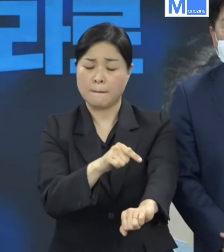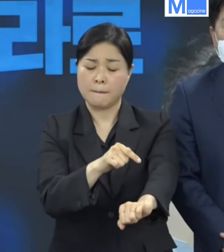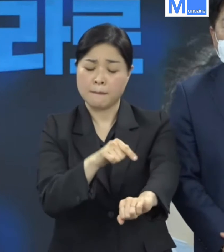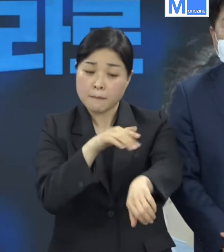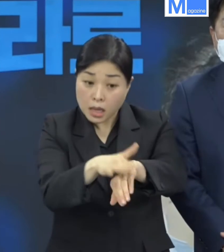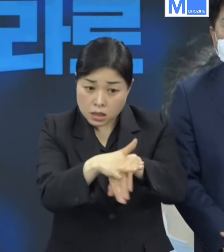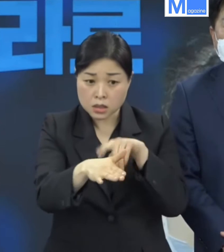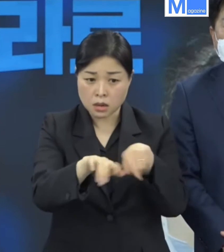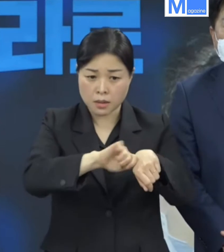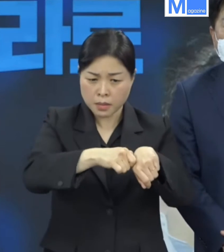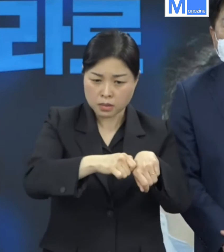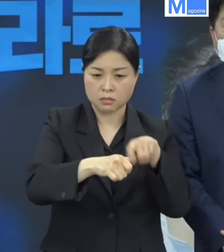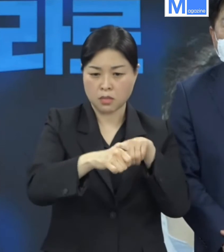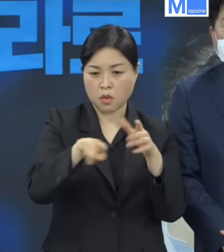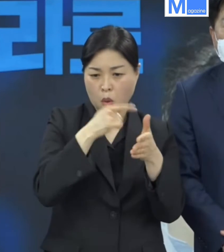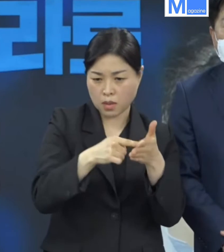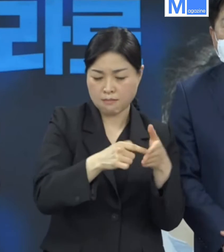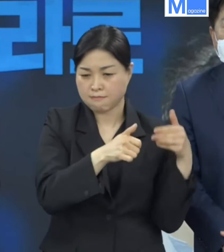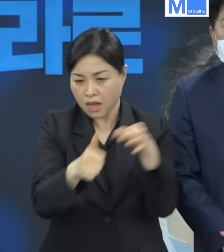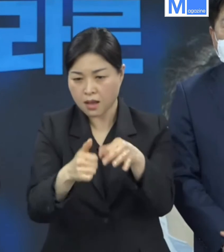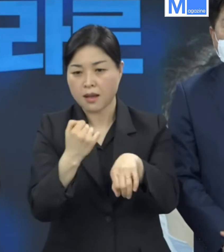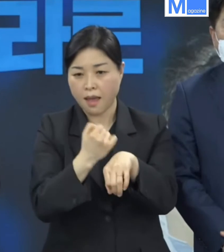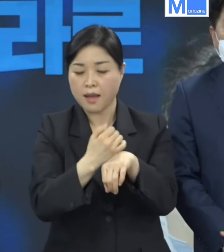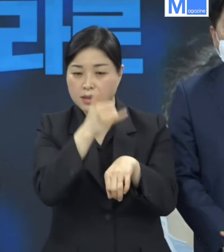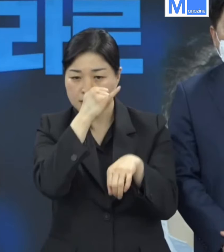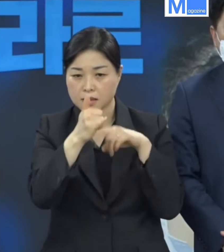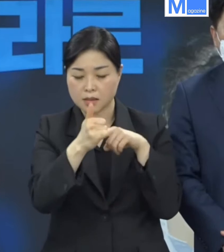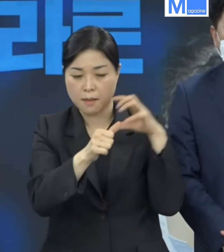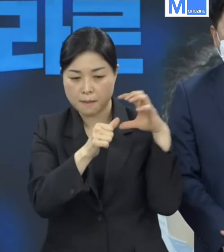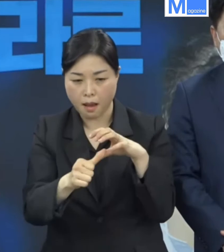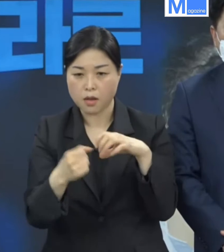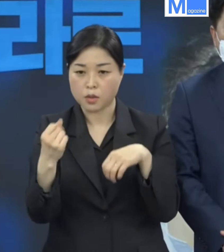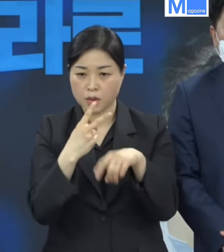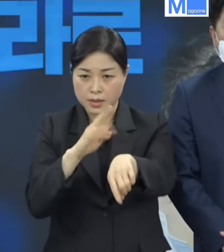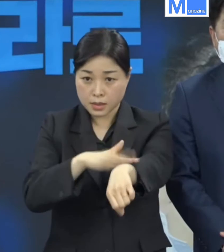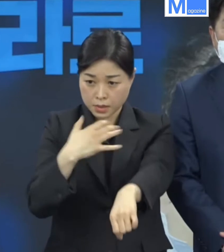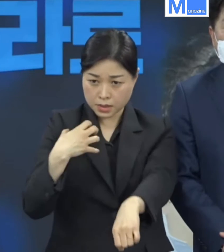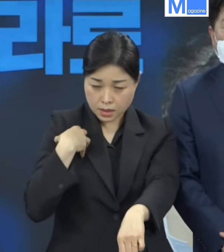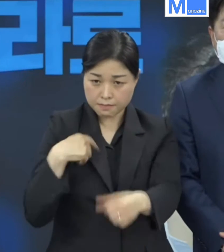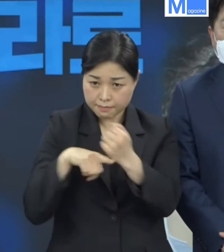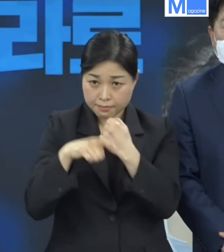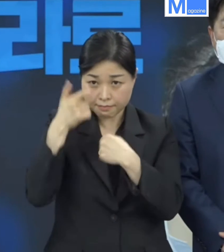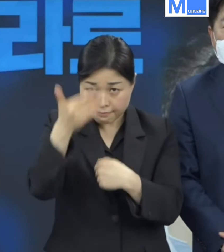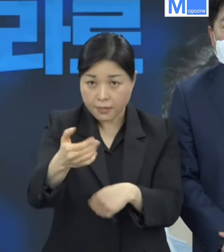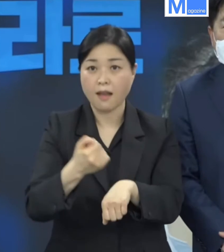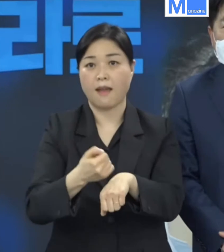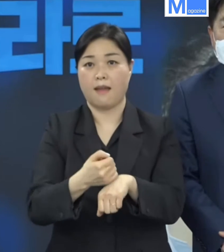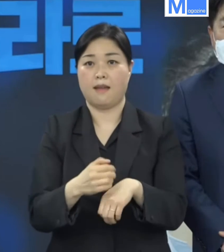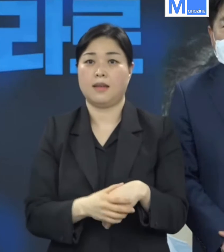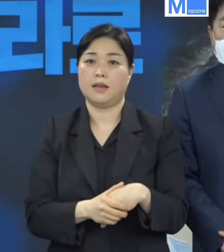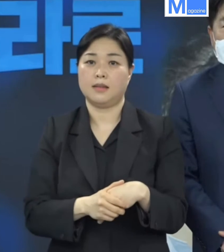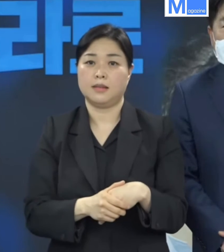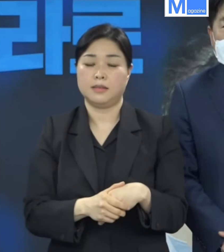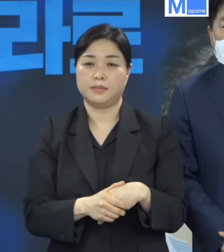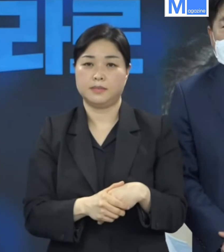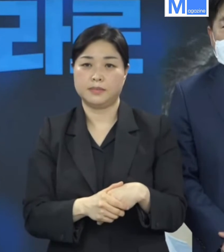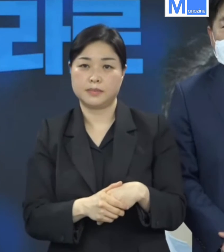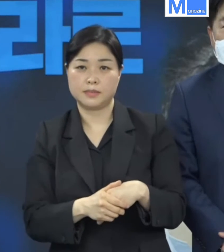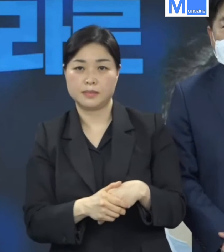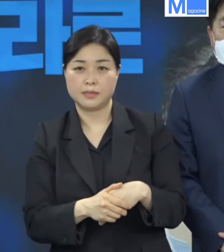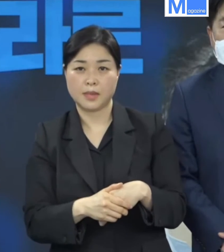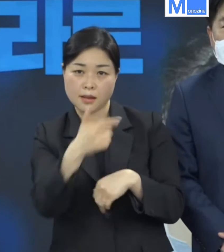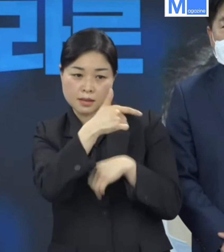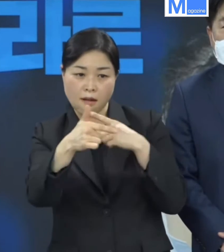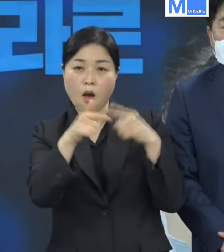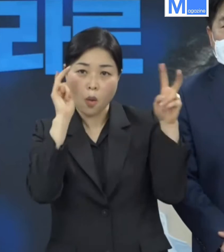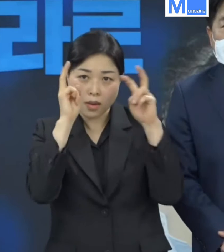같은 방식을 도입해서 엄정하게 제재하고 책임을 묻겠습니다. 가맹점, 대리점 계약은 공정하게